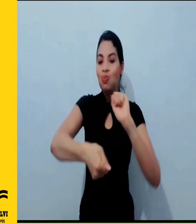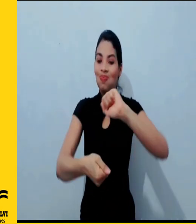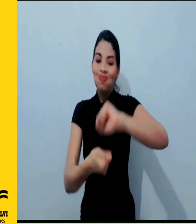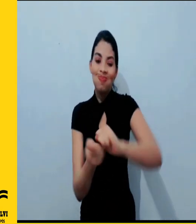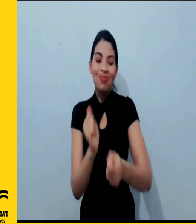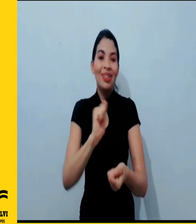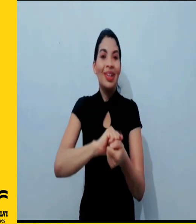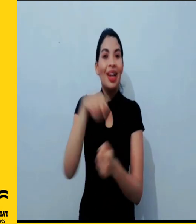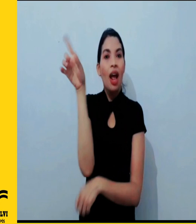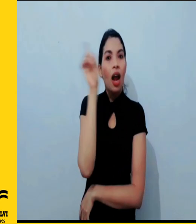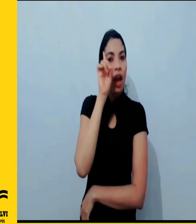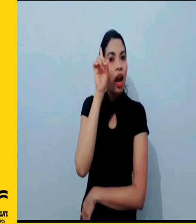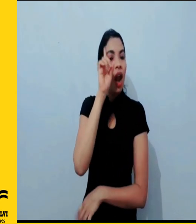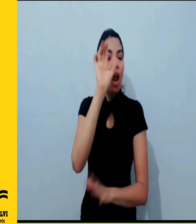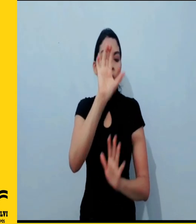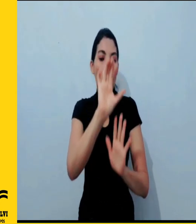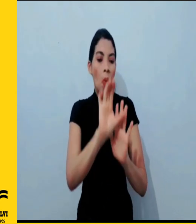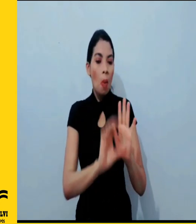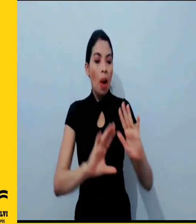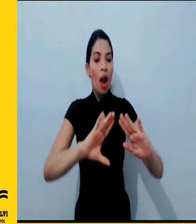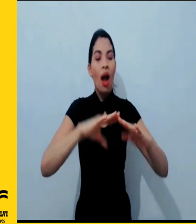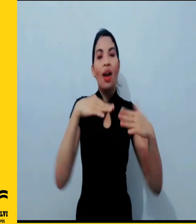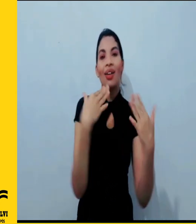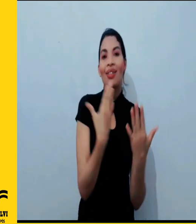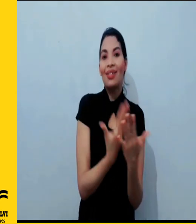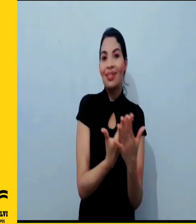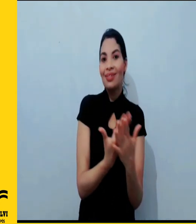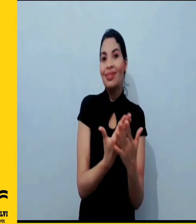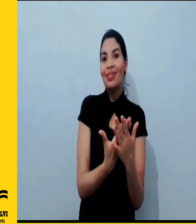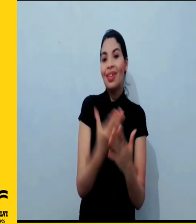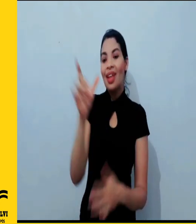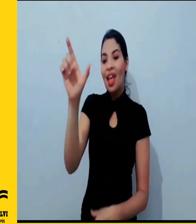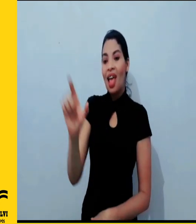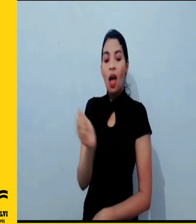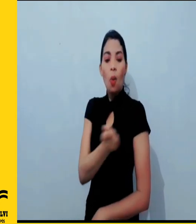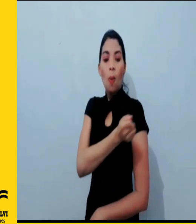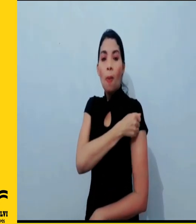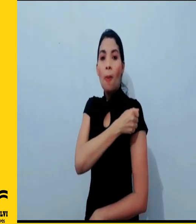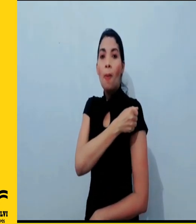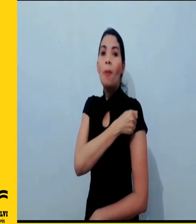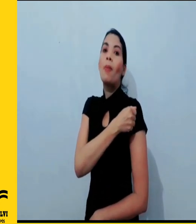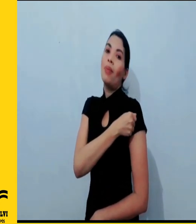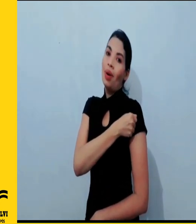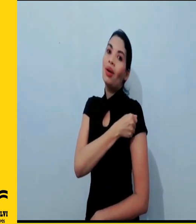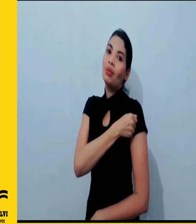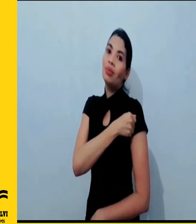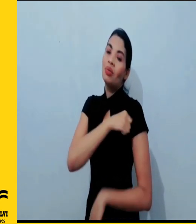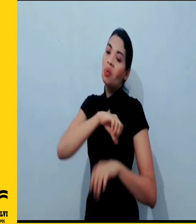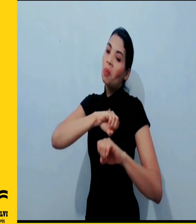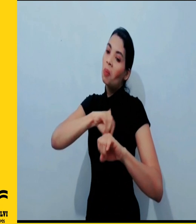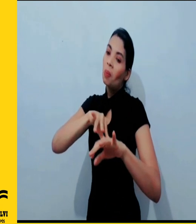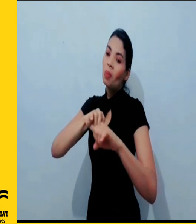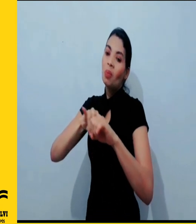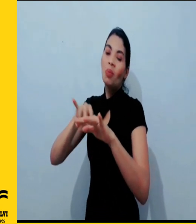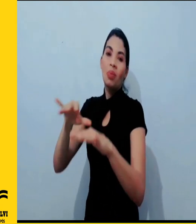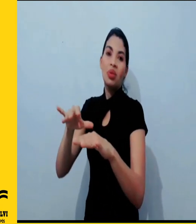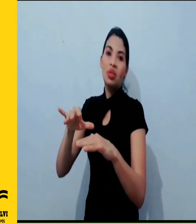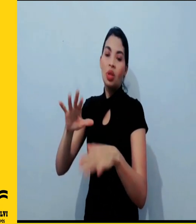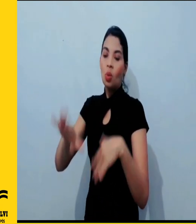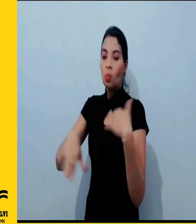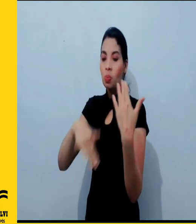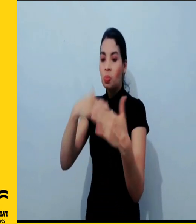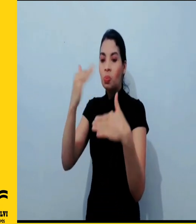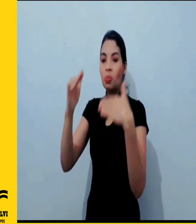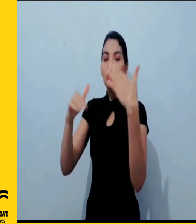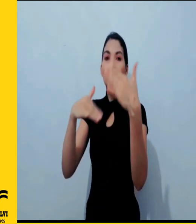adequação, adaptação dos currículos escolares para que as necessidades dos educandos sejam